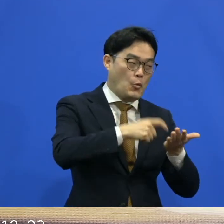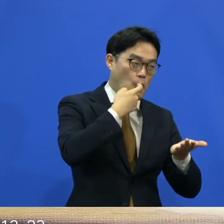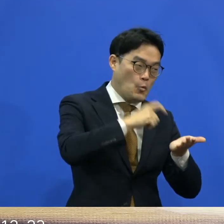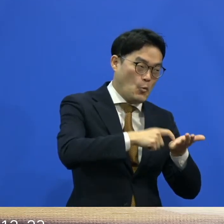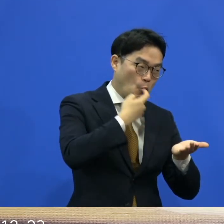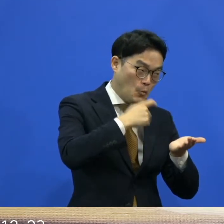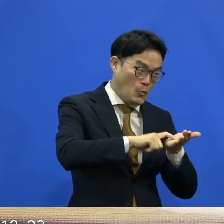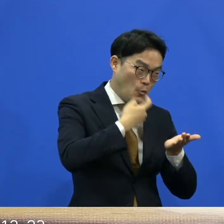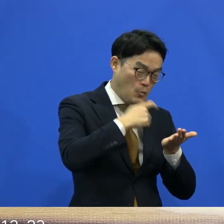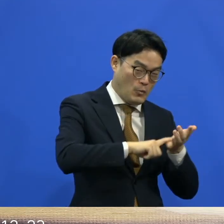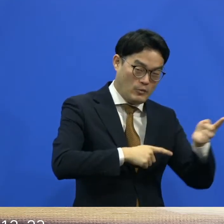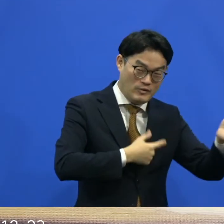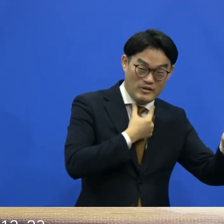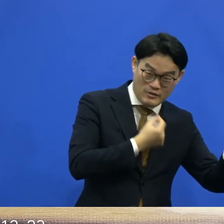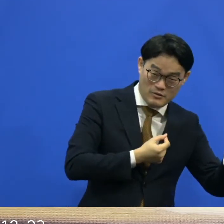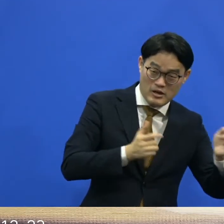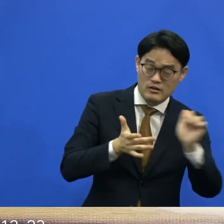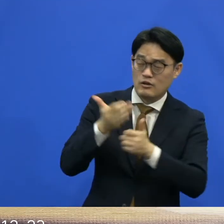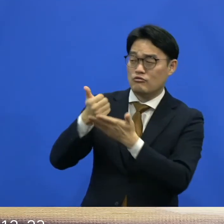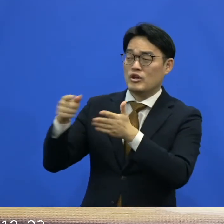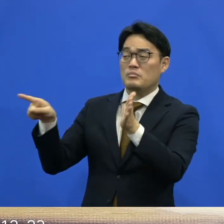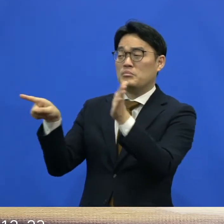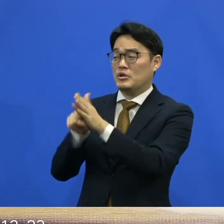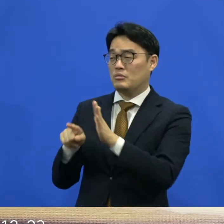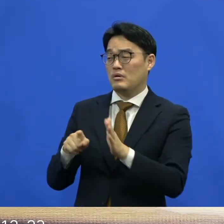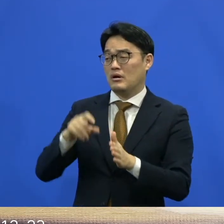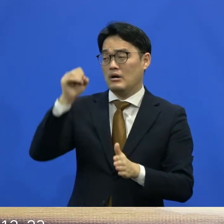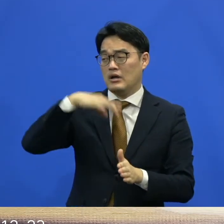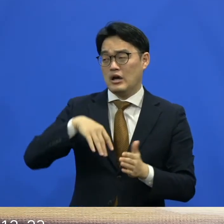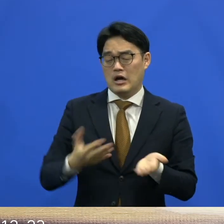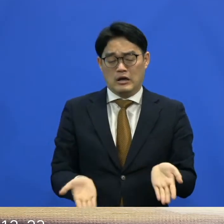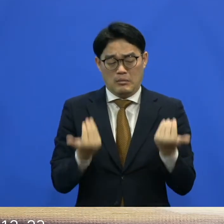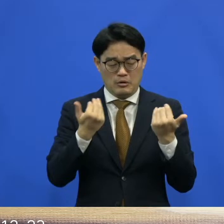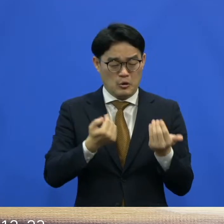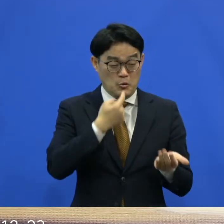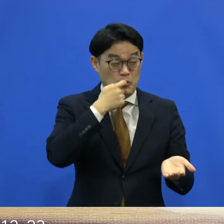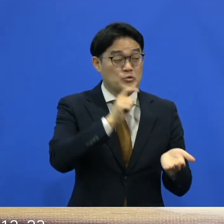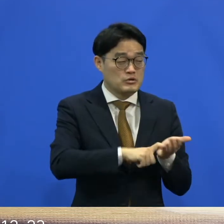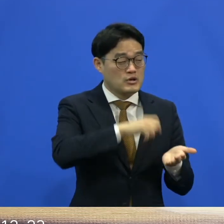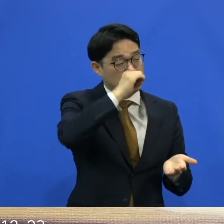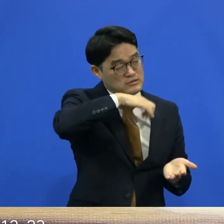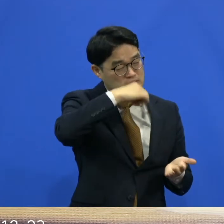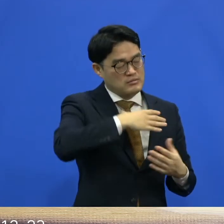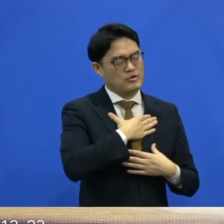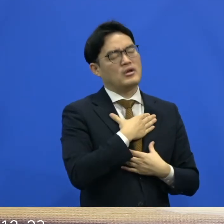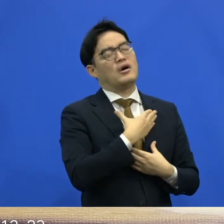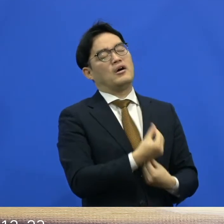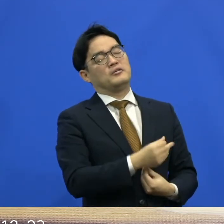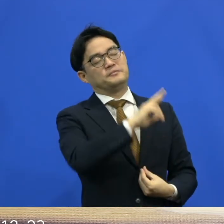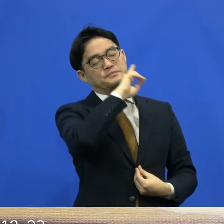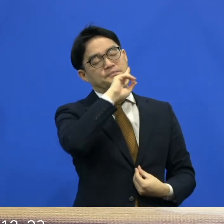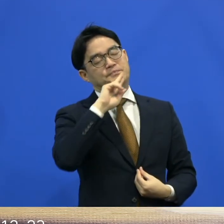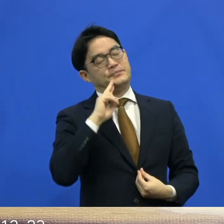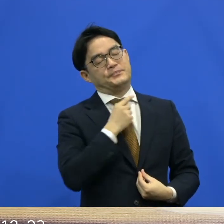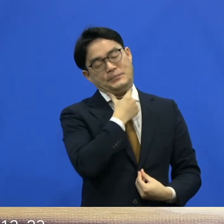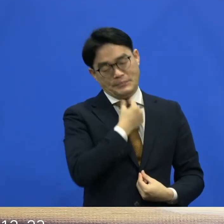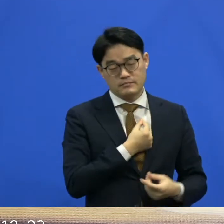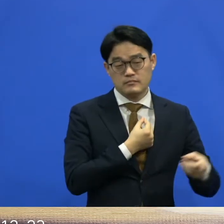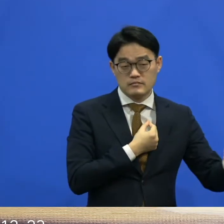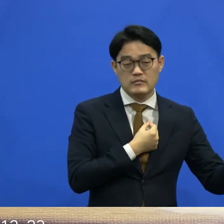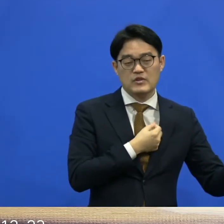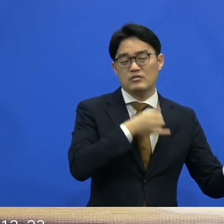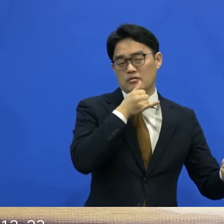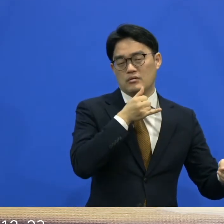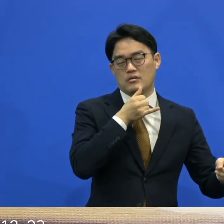예수를 믿어도 좀 편안하게 살기 위해서 예수 믿는 분도 있어요. 그건 잘못된 생각이에요. 여러분, 예수를 믿기를